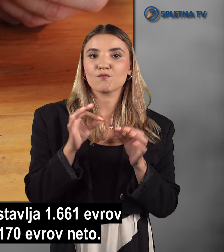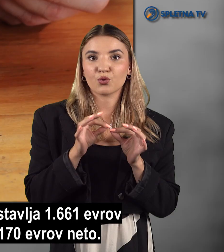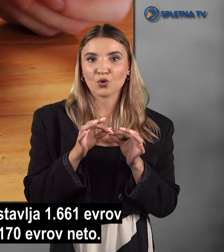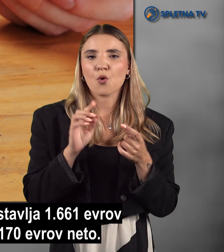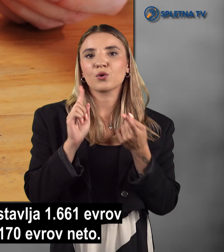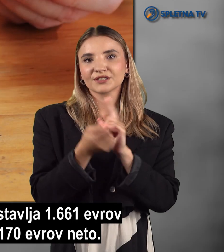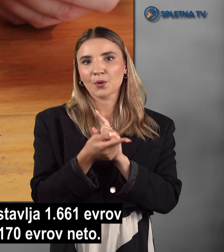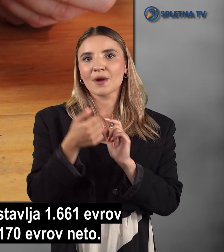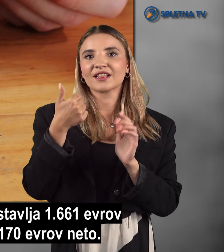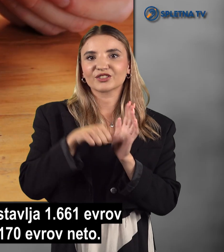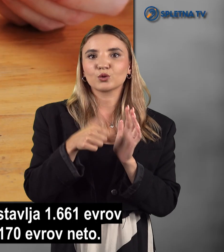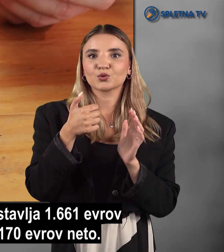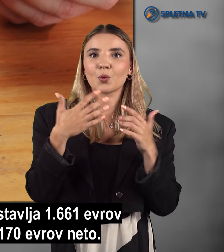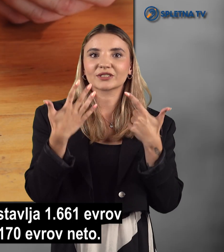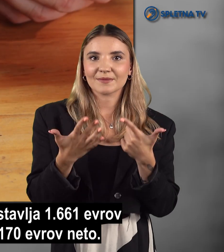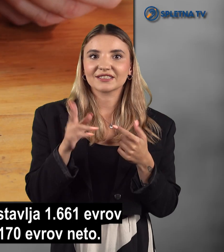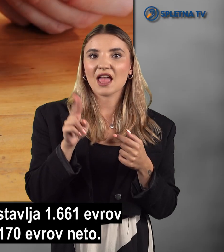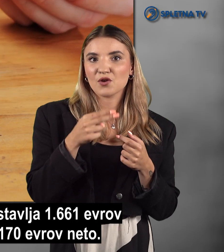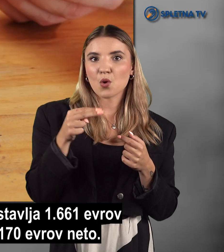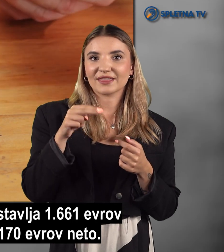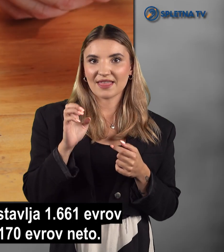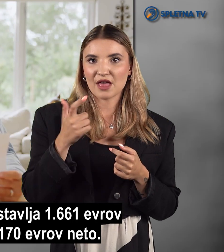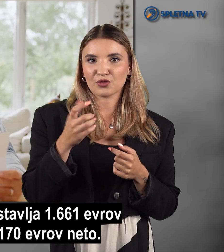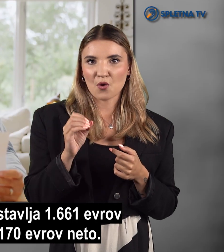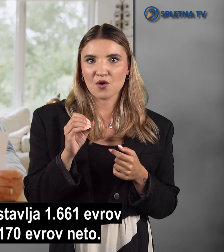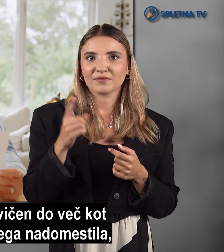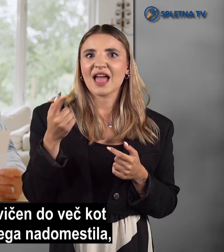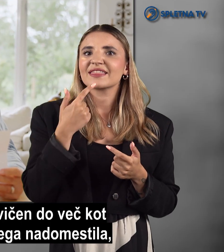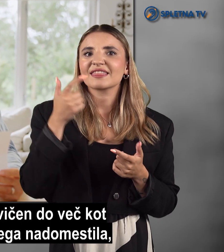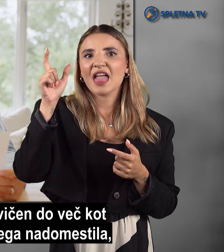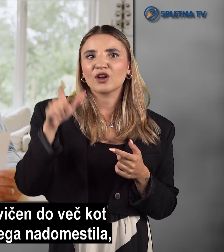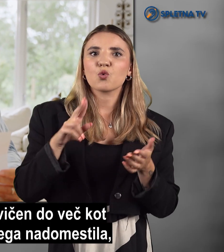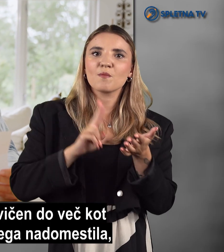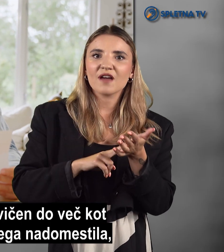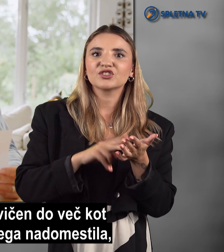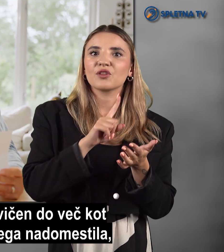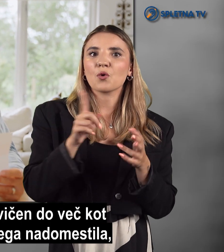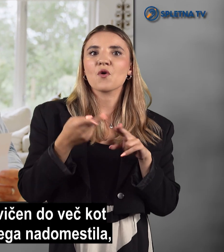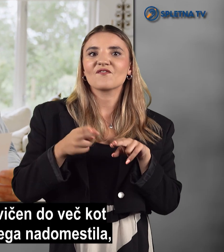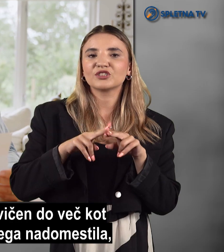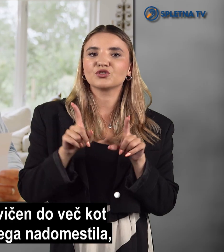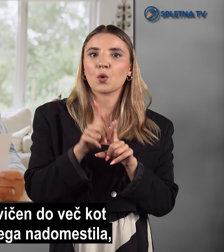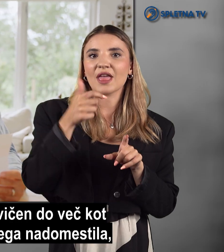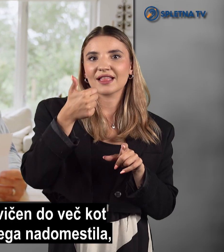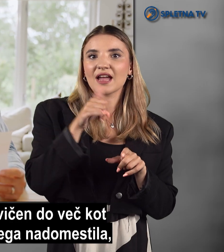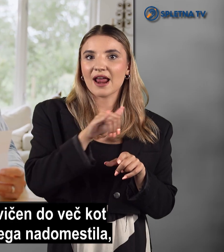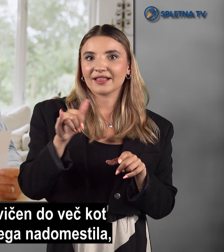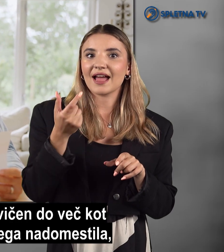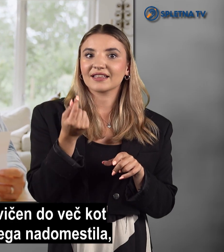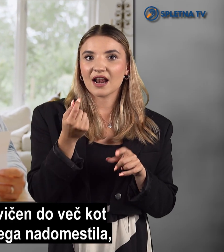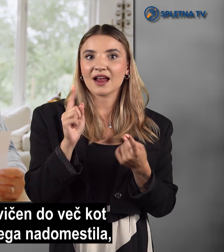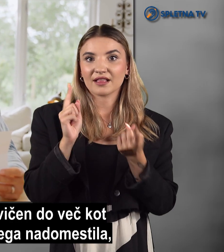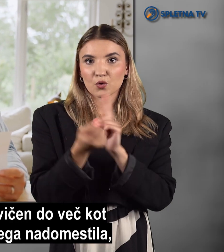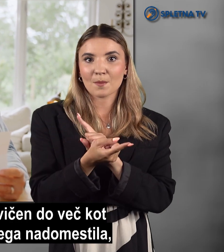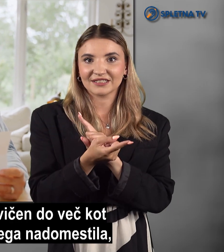1661 evrov bruto oziroma 1170 evrov neto. Da je nekdo upravičen do več kot enega leta